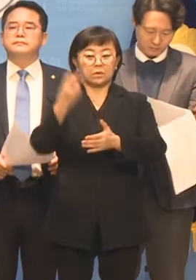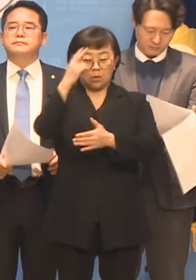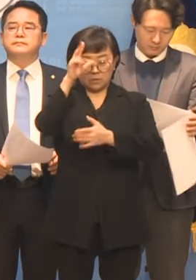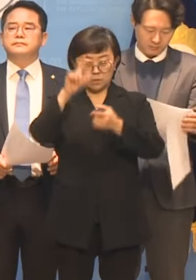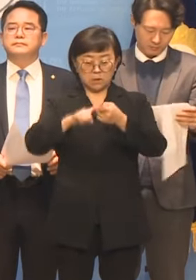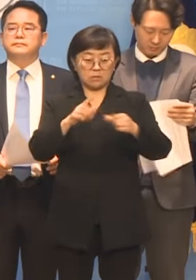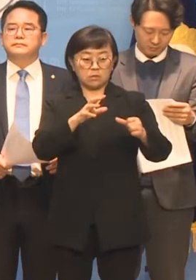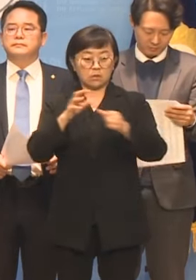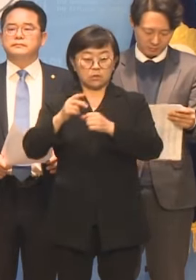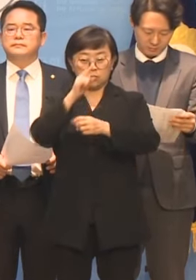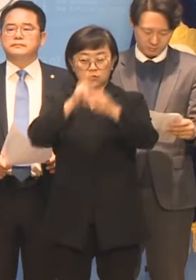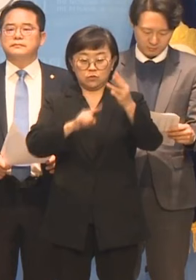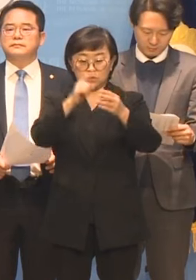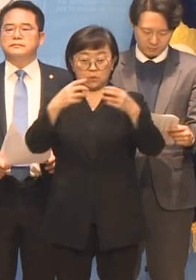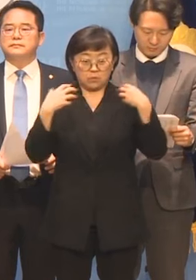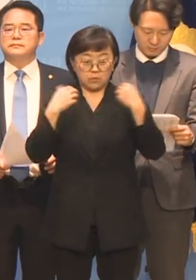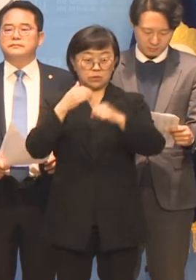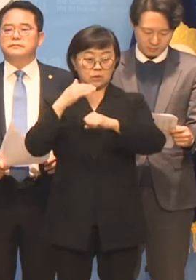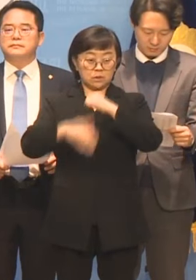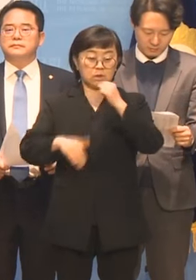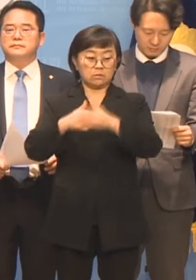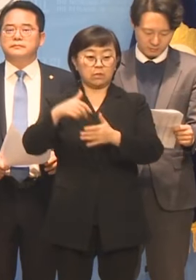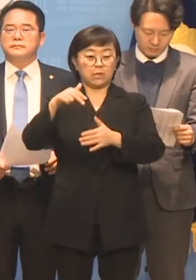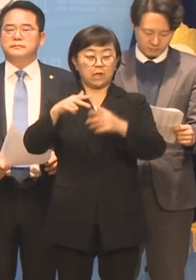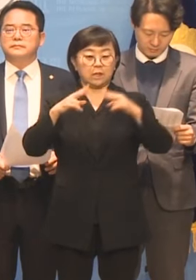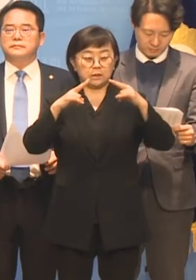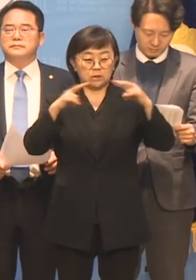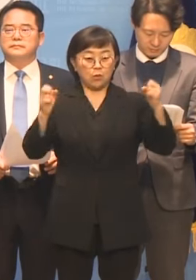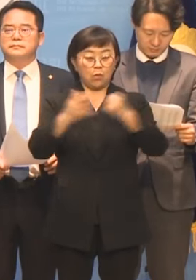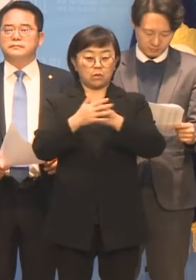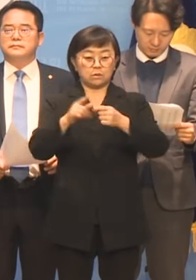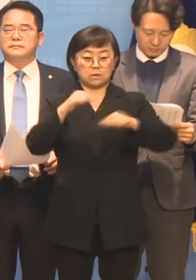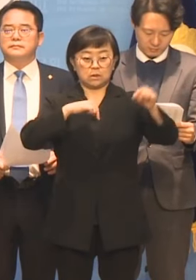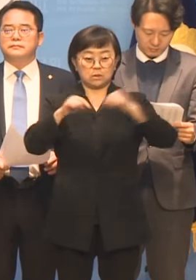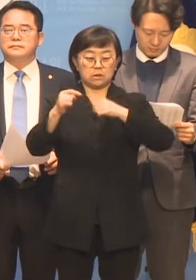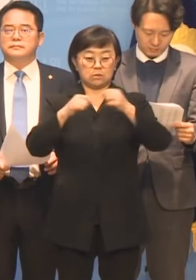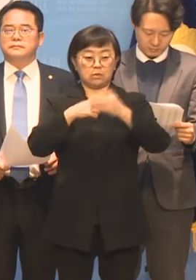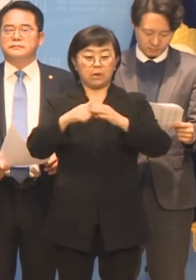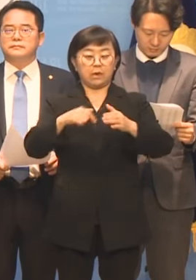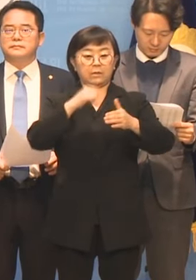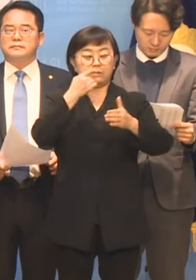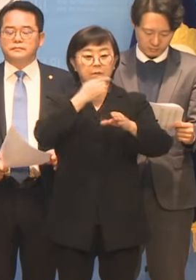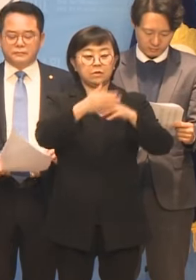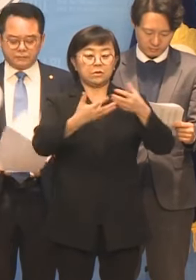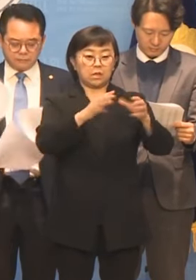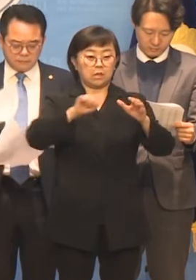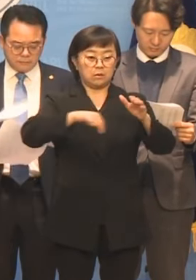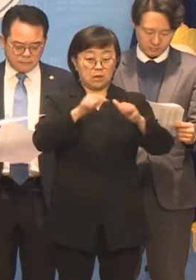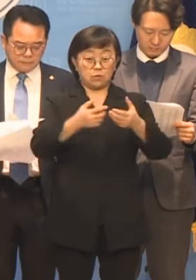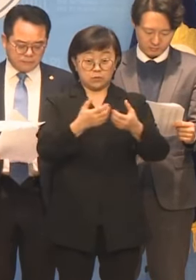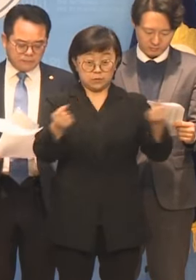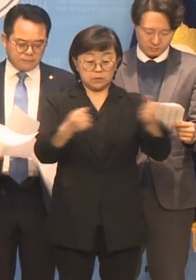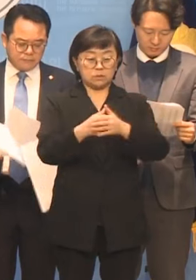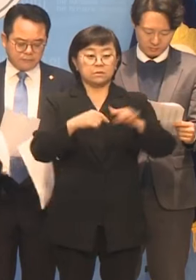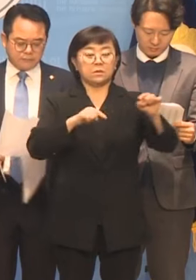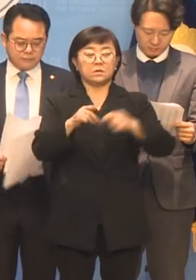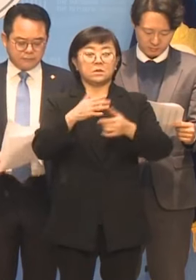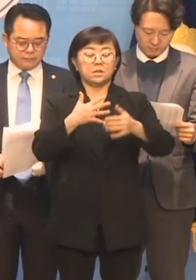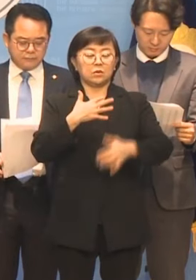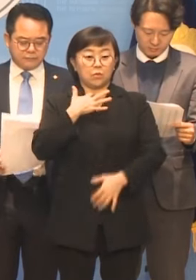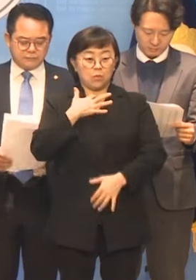검찰을 이용한 윤석열 정부식 증오 정치와 우리 민주당의 내부 분열로 정치